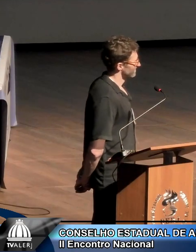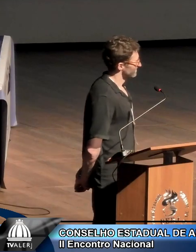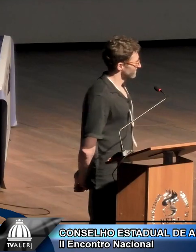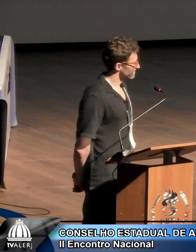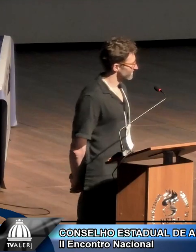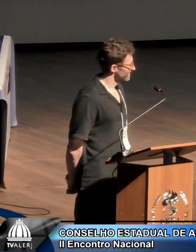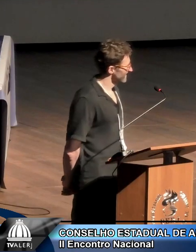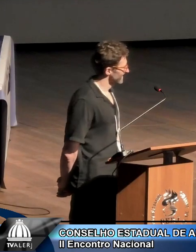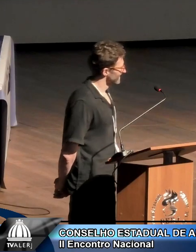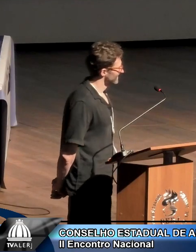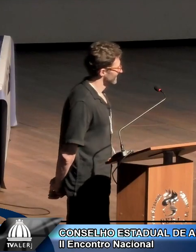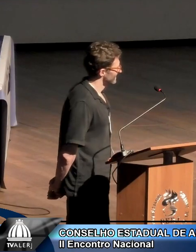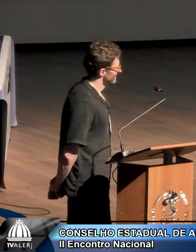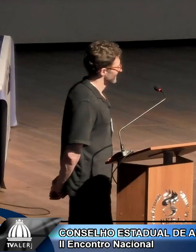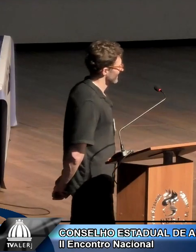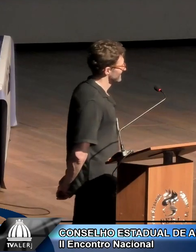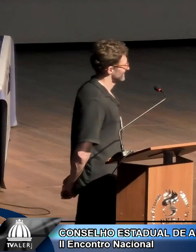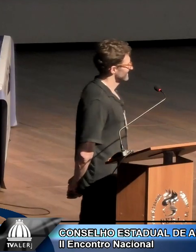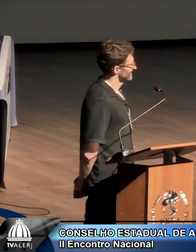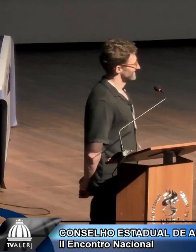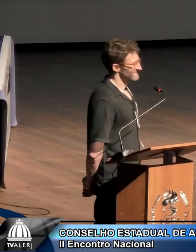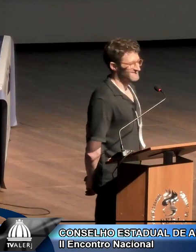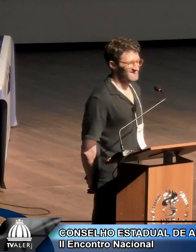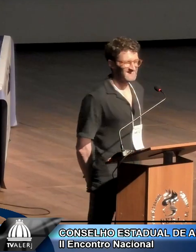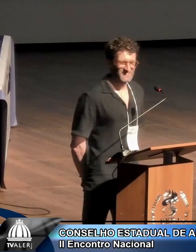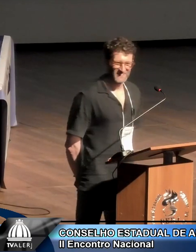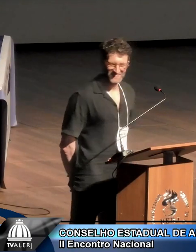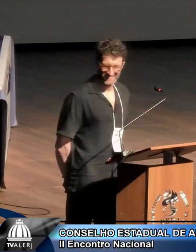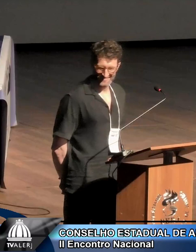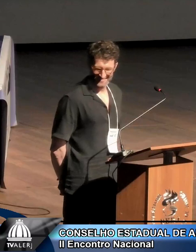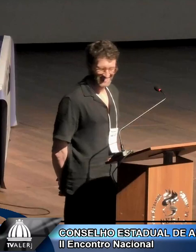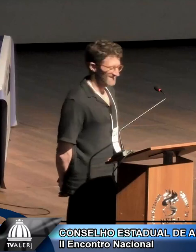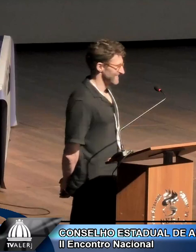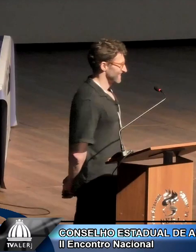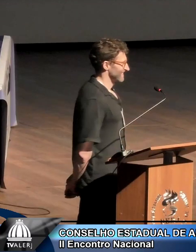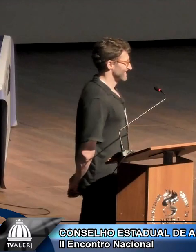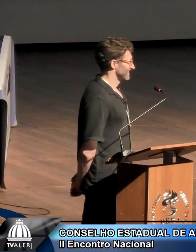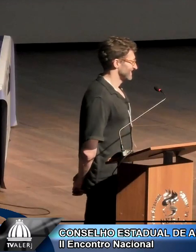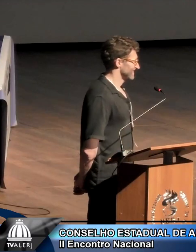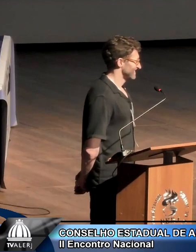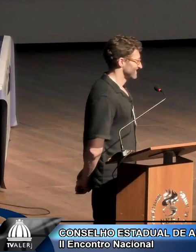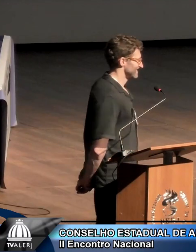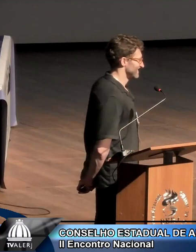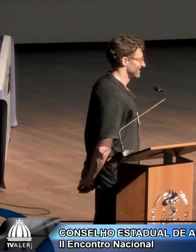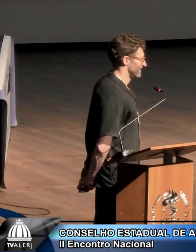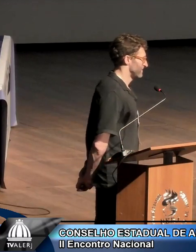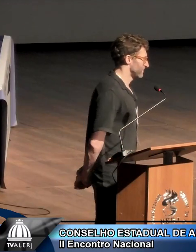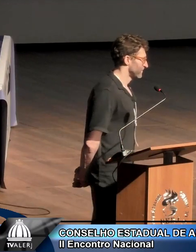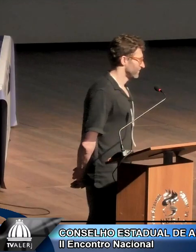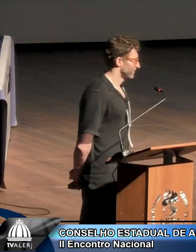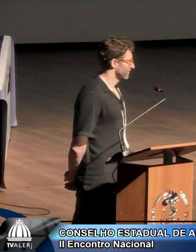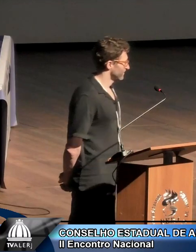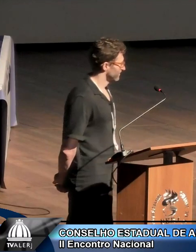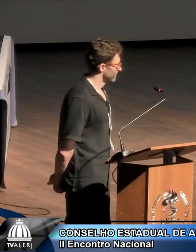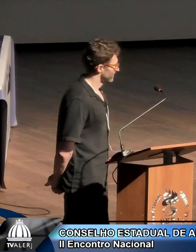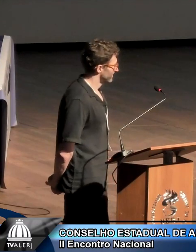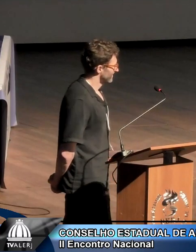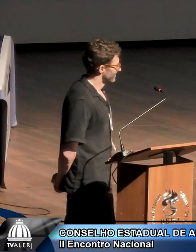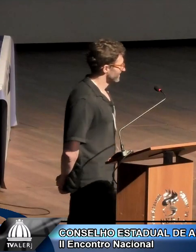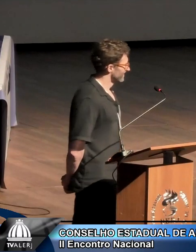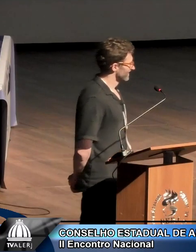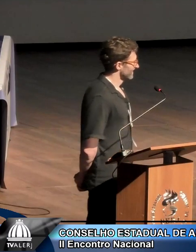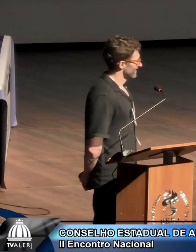porque senão vai ter gente que vai ligar amanhã ainda não as crianças com diabetes tipo 1